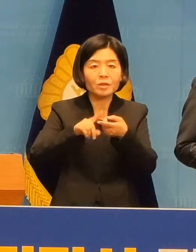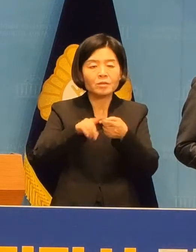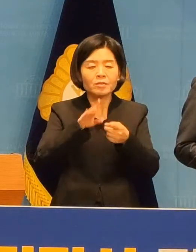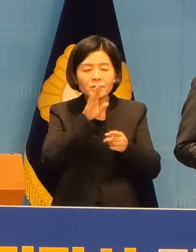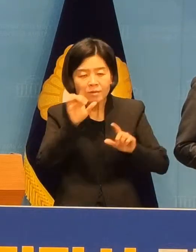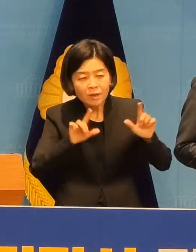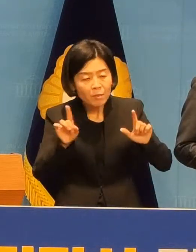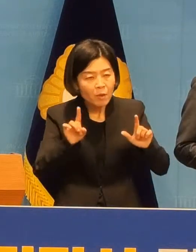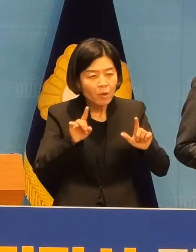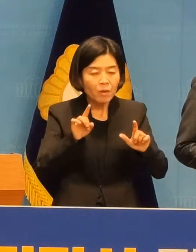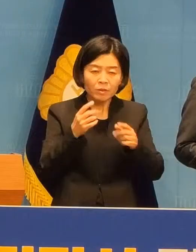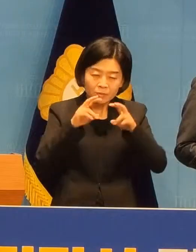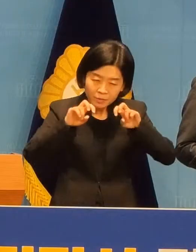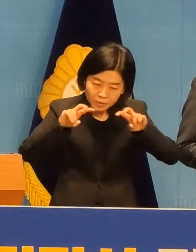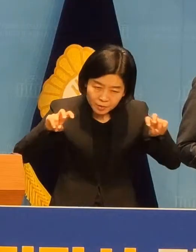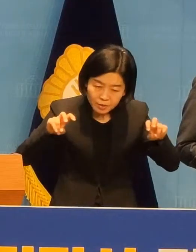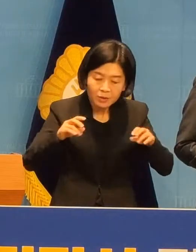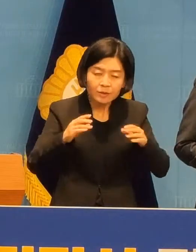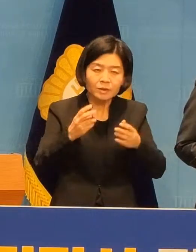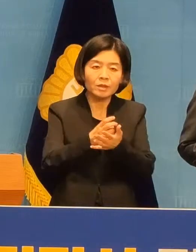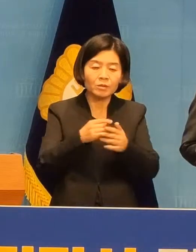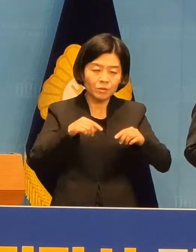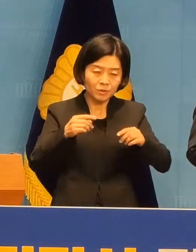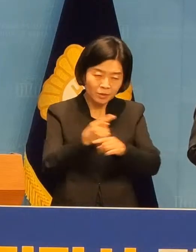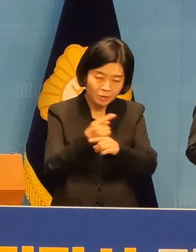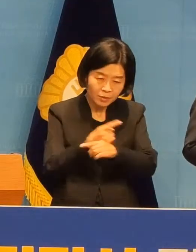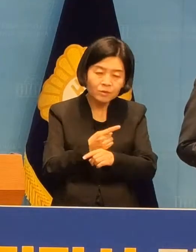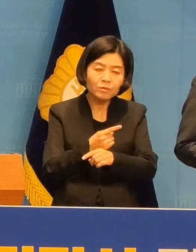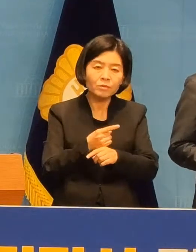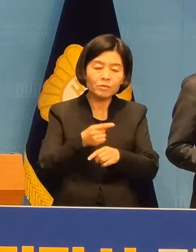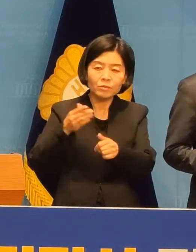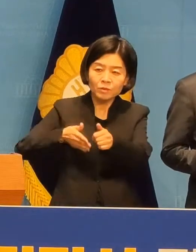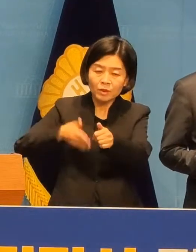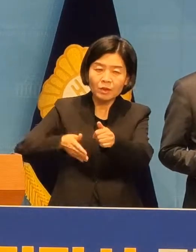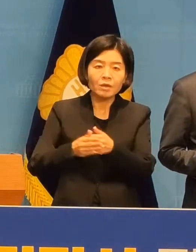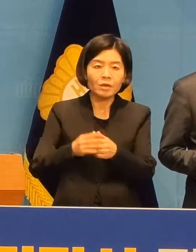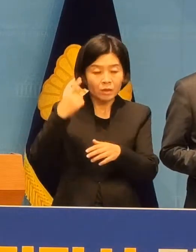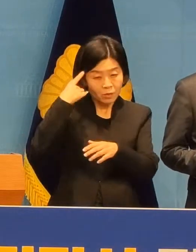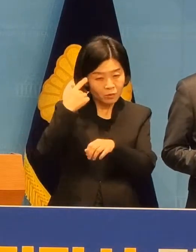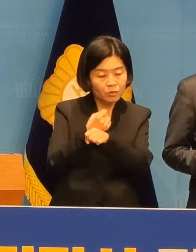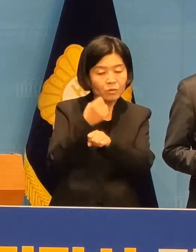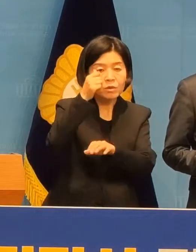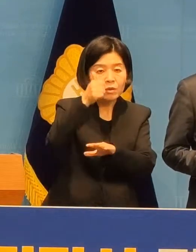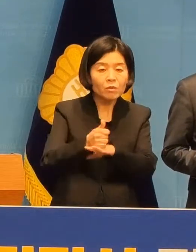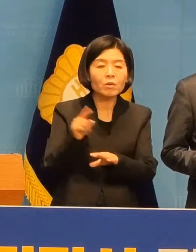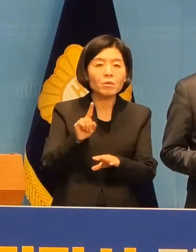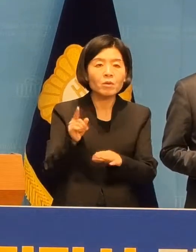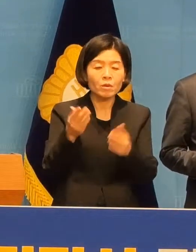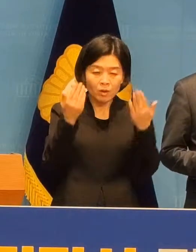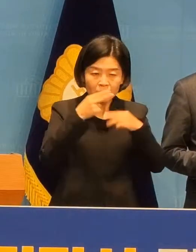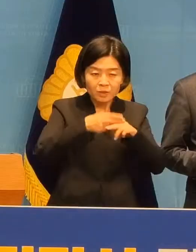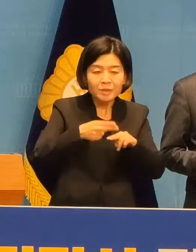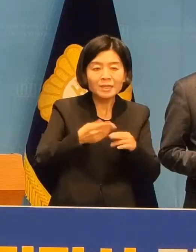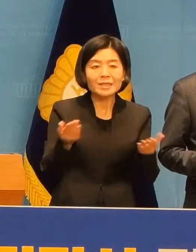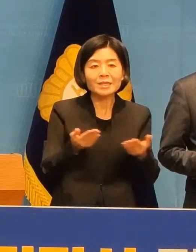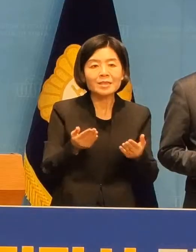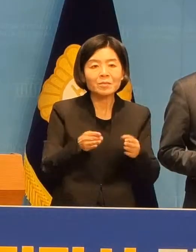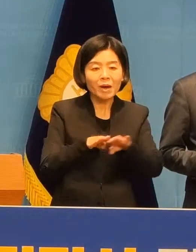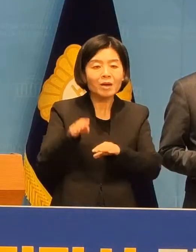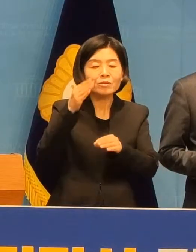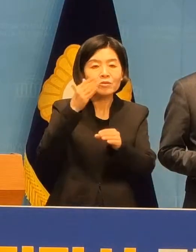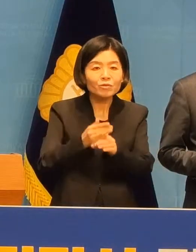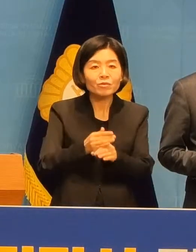분석하고 제도 개선 방향을 제시했습니다. 연구 결과 학교 급식 노동자의 방학 중 평균 보수는